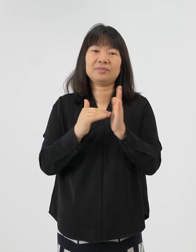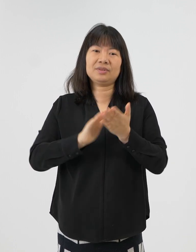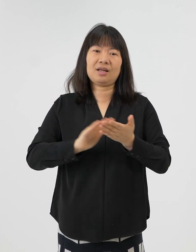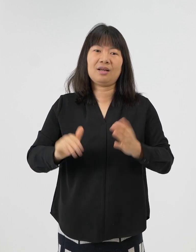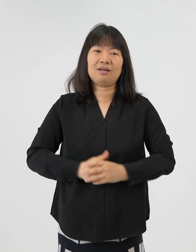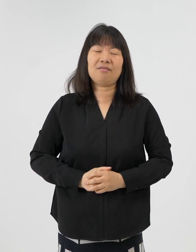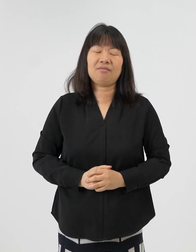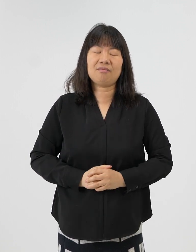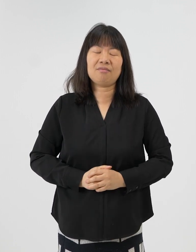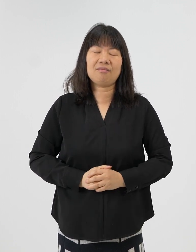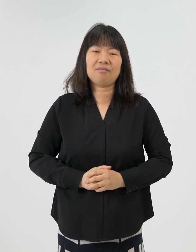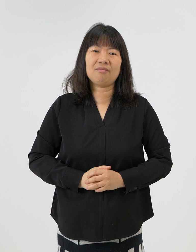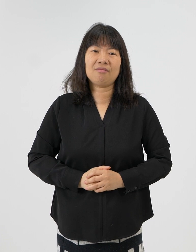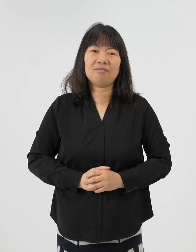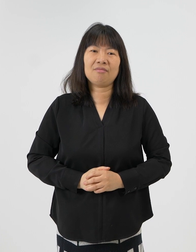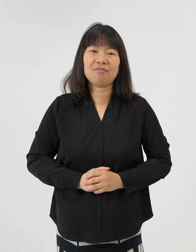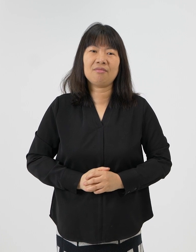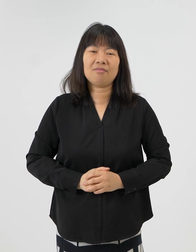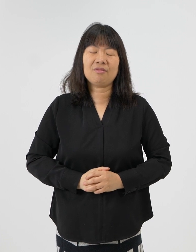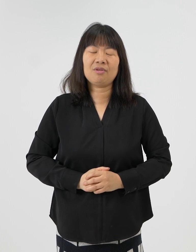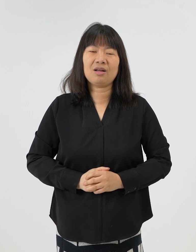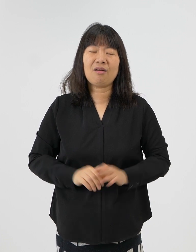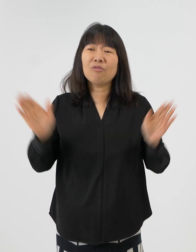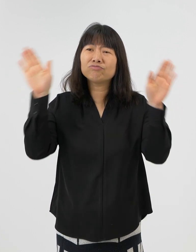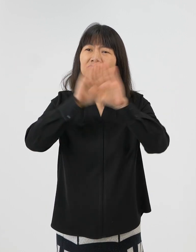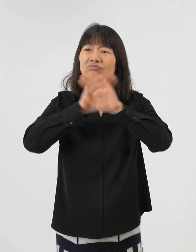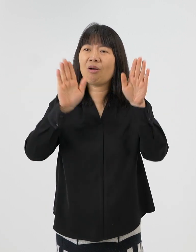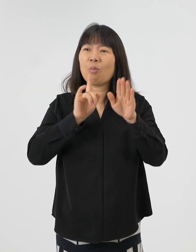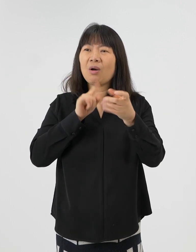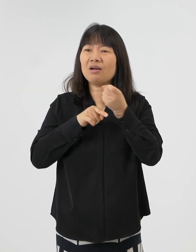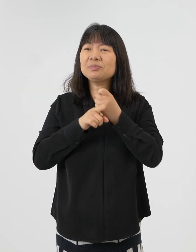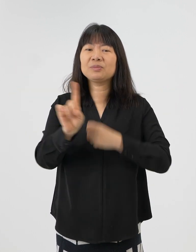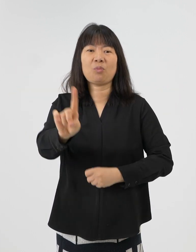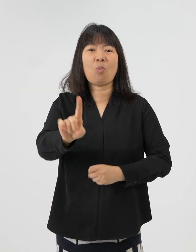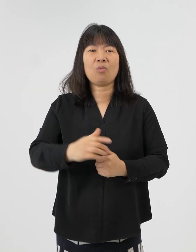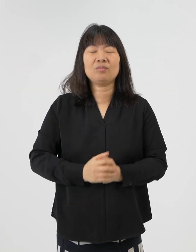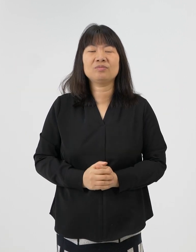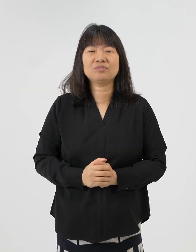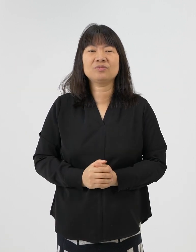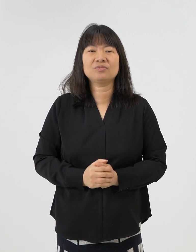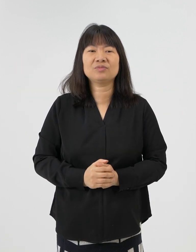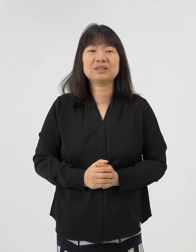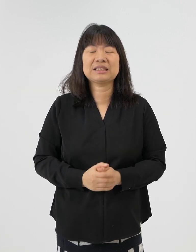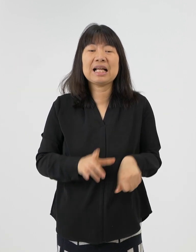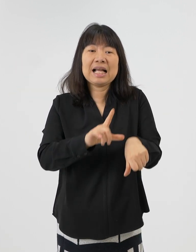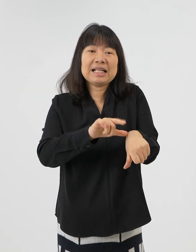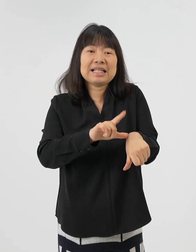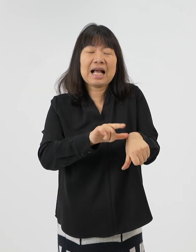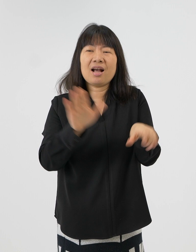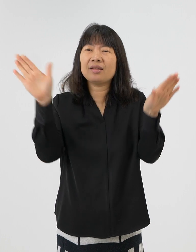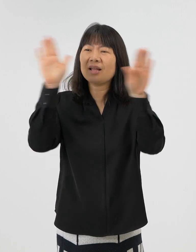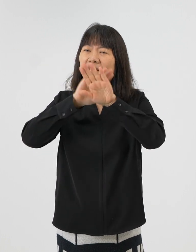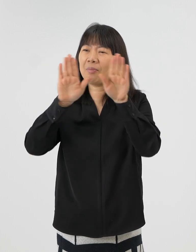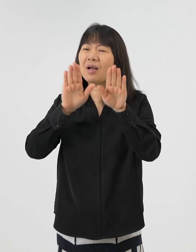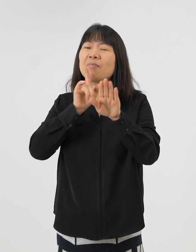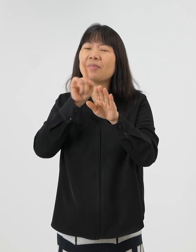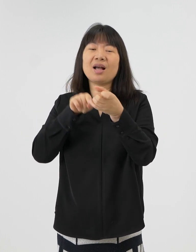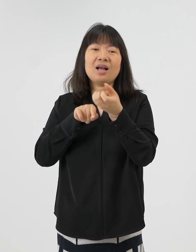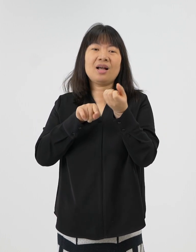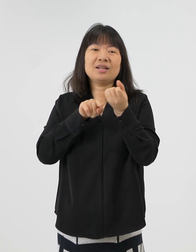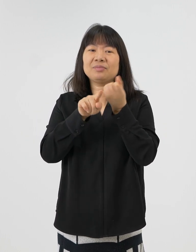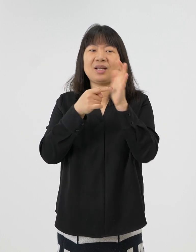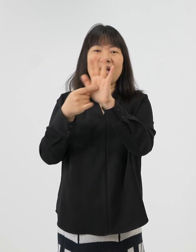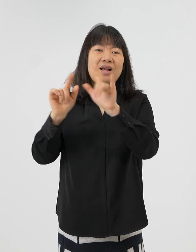이게 어마어마한 얘기입니다. 여기서 주야라는 말은 무슨 뜻인가 하면 물리적인 시간인 낮과 밤을 얘기하는 게 아니에요.